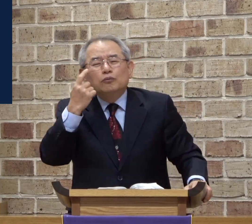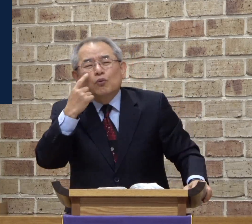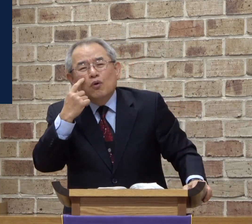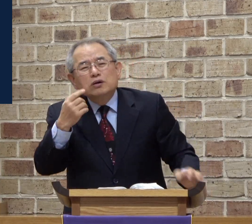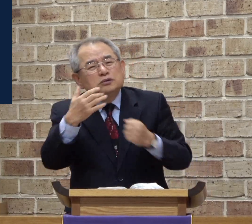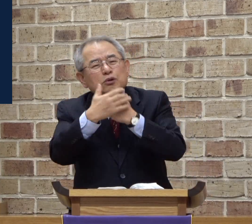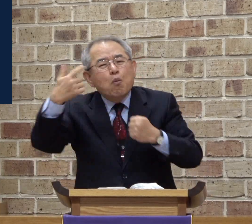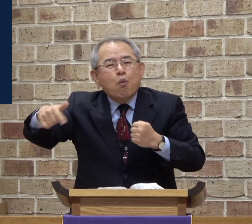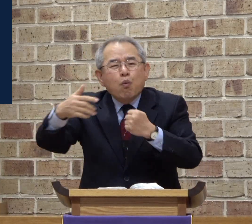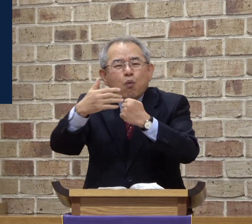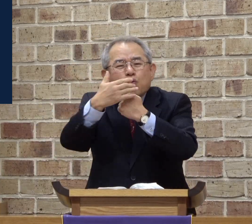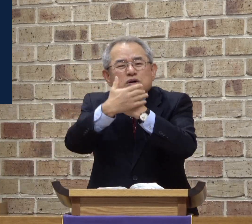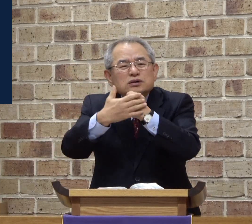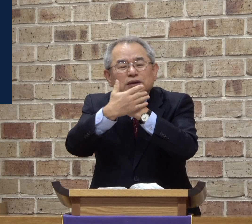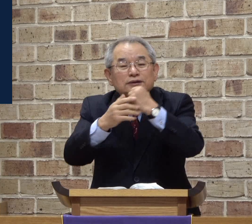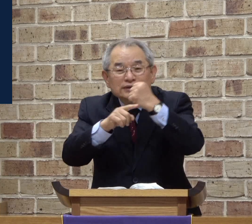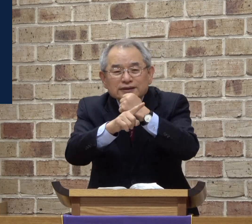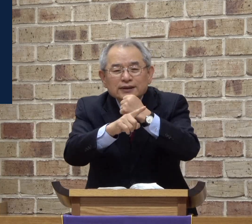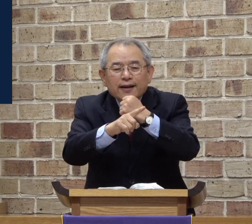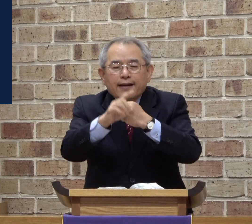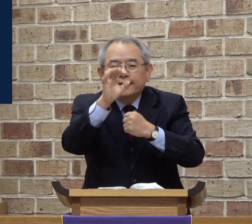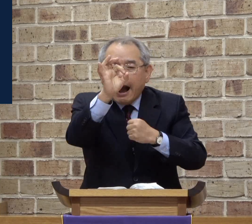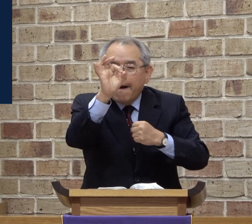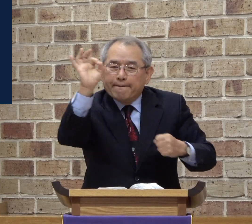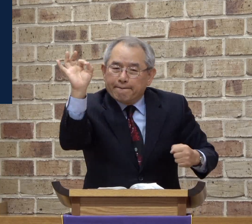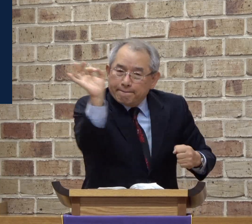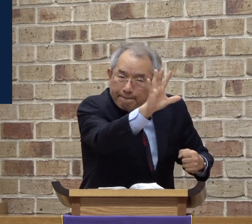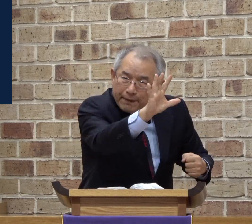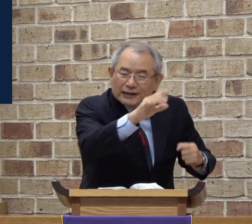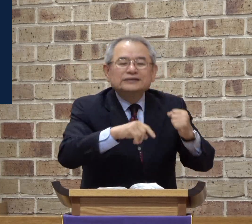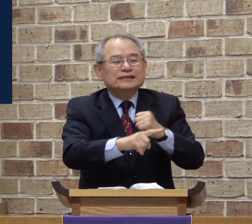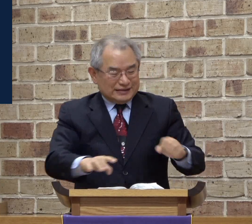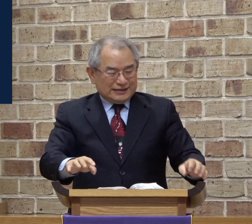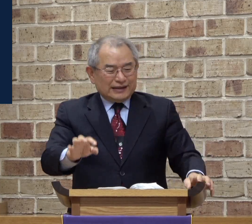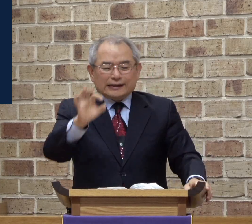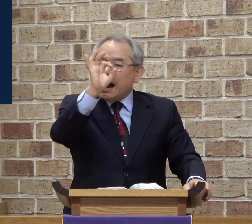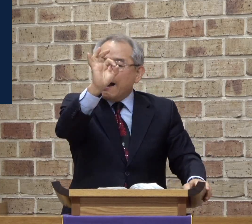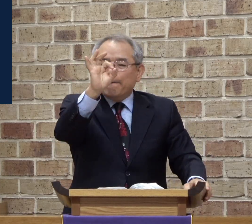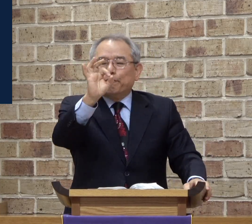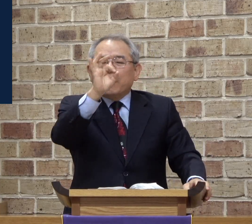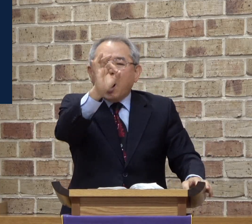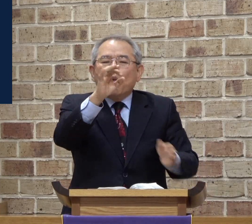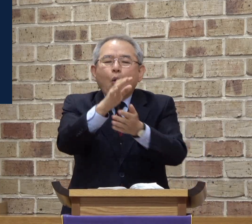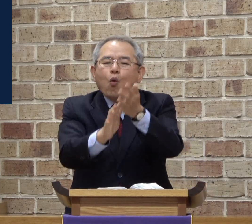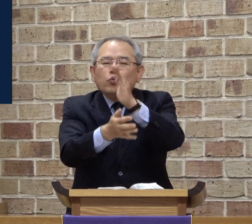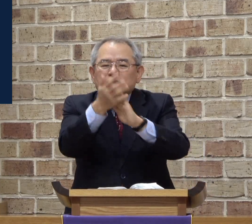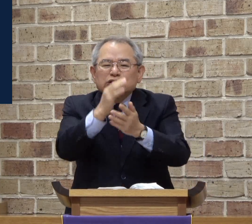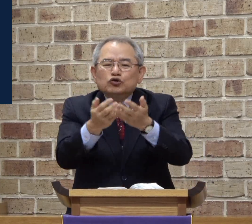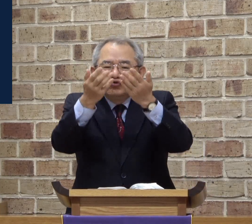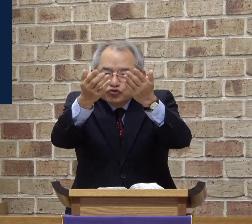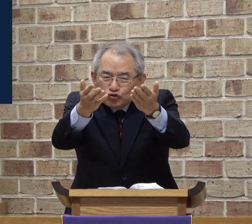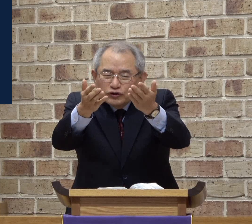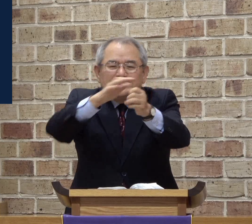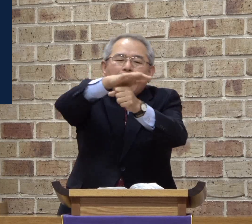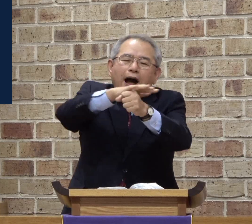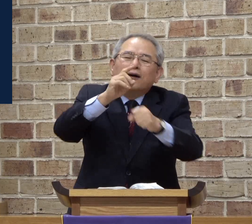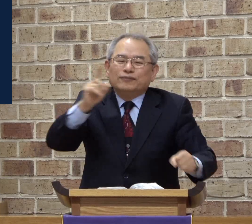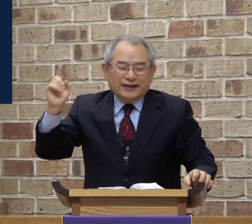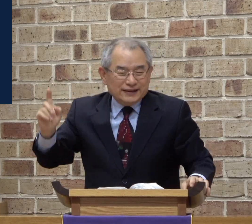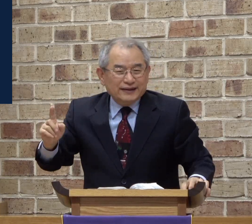본인의 과거를 이야기합니다. 지금은 영화배우가 되어서 많은 사람들에게 유명세를 떨쳤지만 나를 절망의